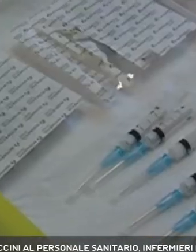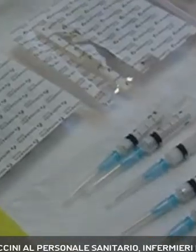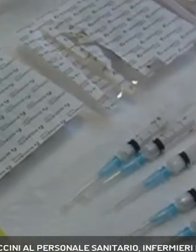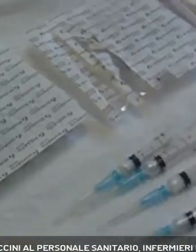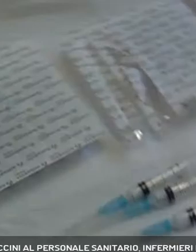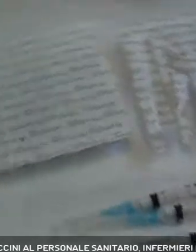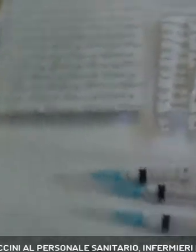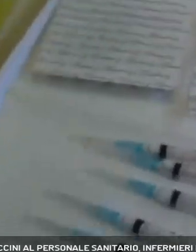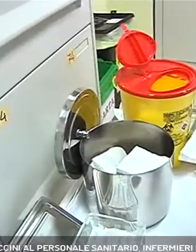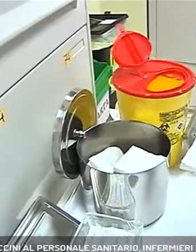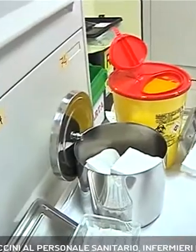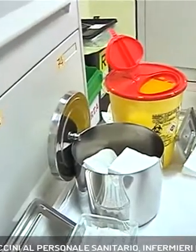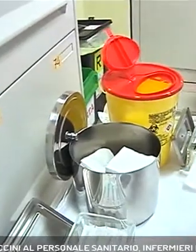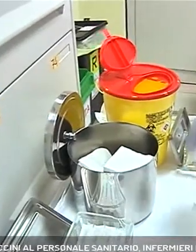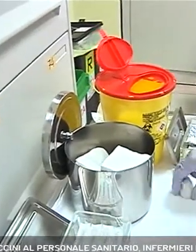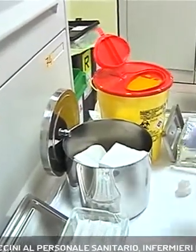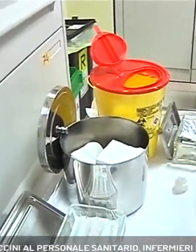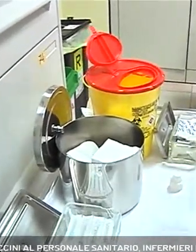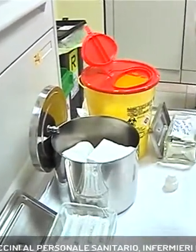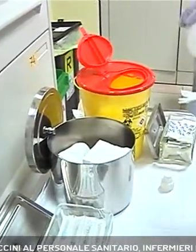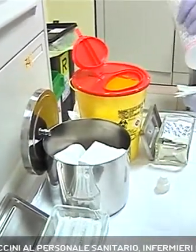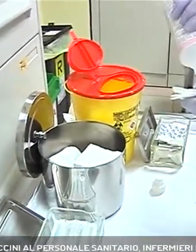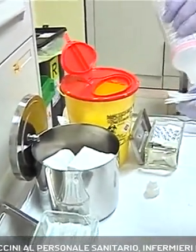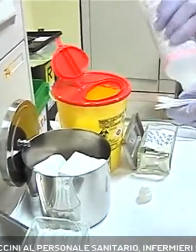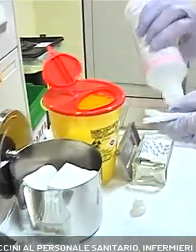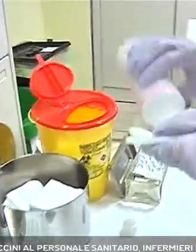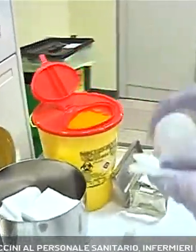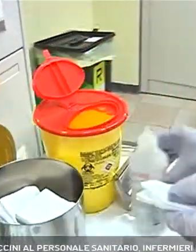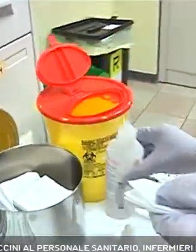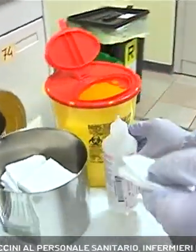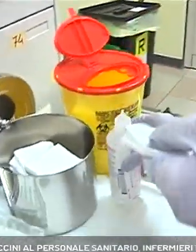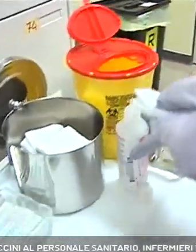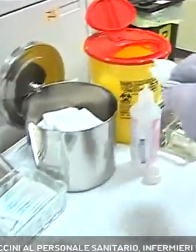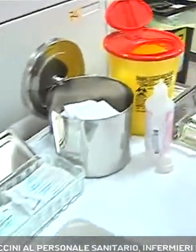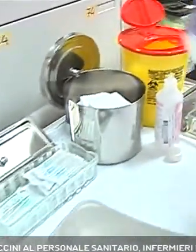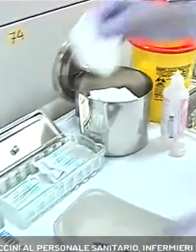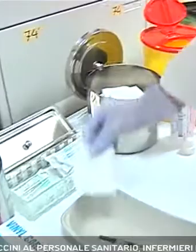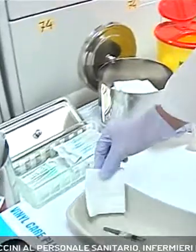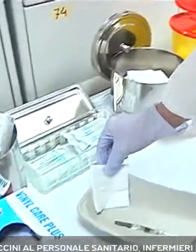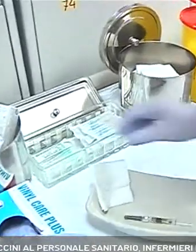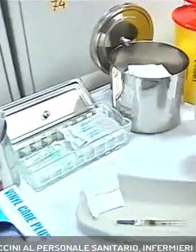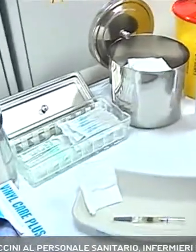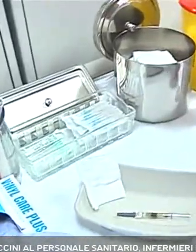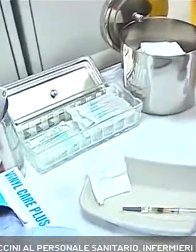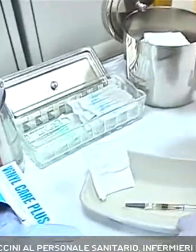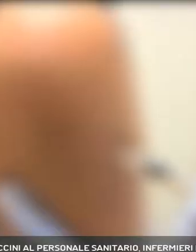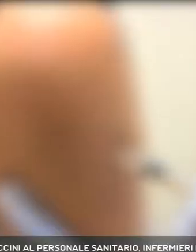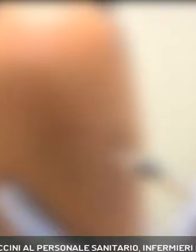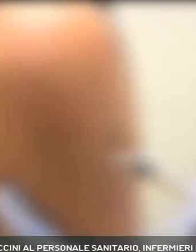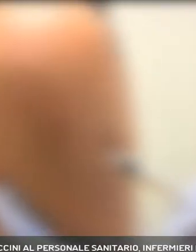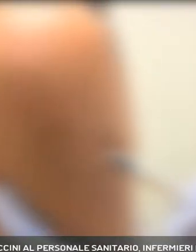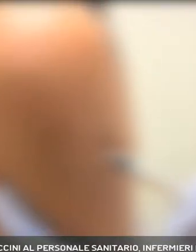di vaccini anti-Covid per tutto il personale sanitario, degli ospedali, operatori e ospiti delle case di riposo, strutture per